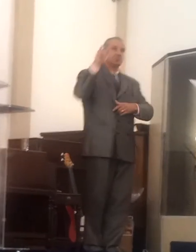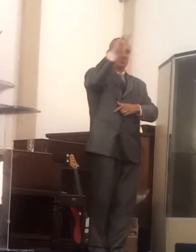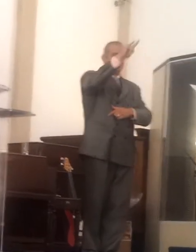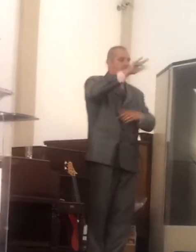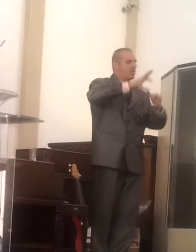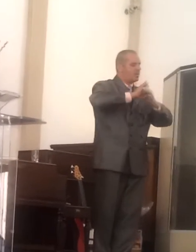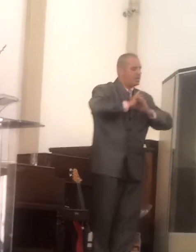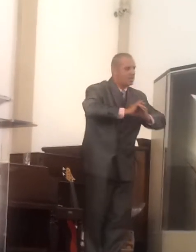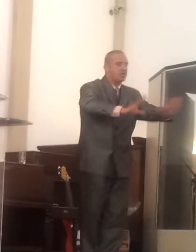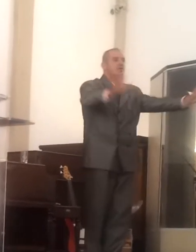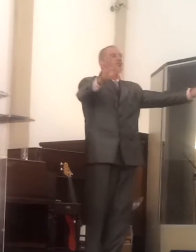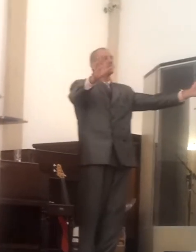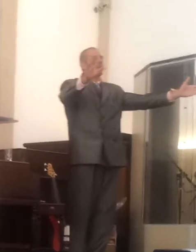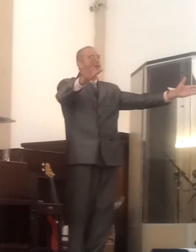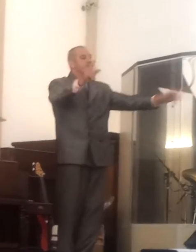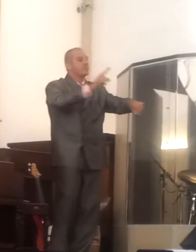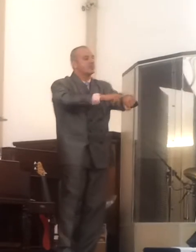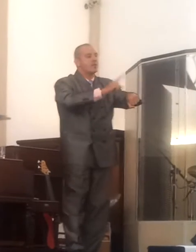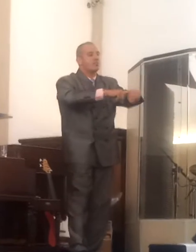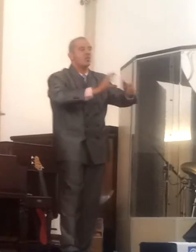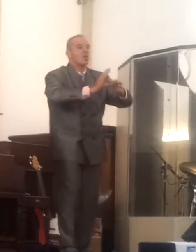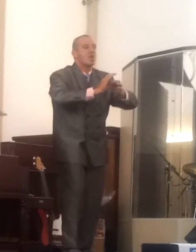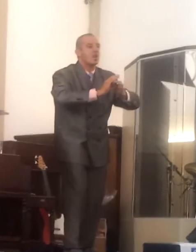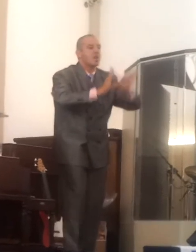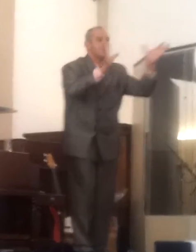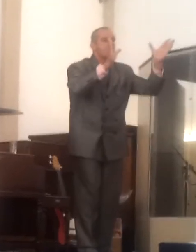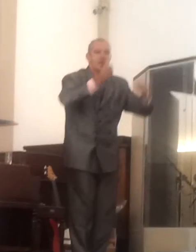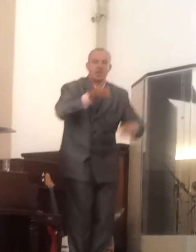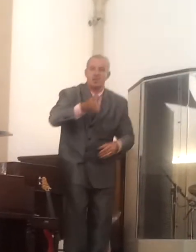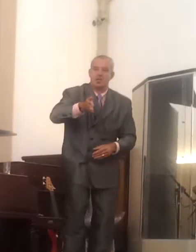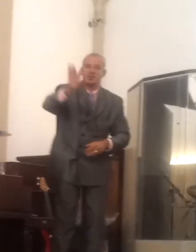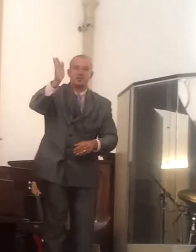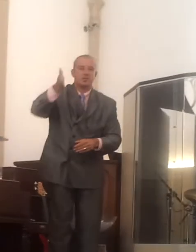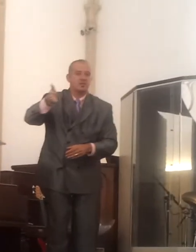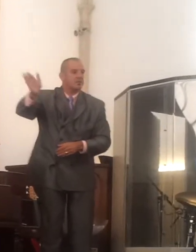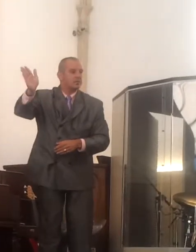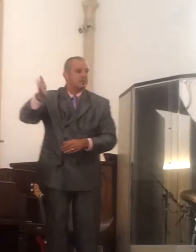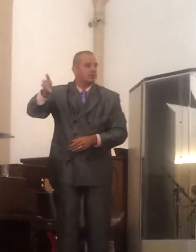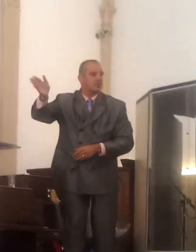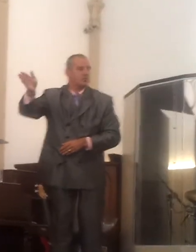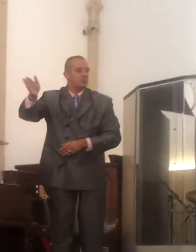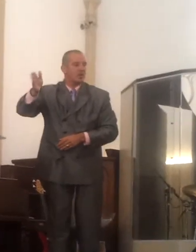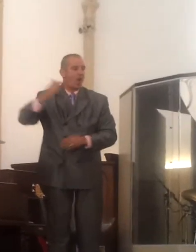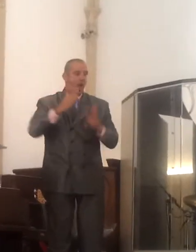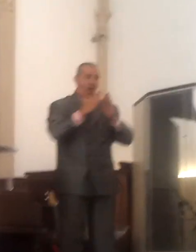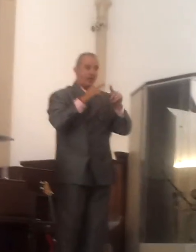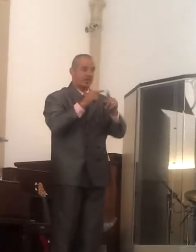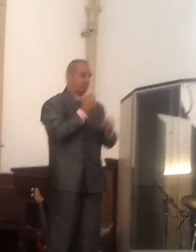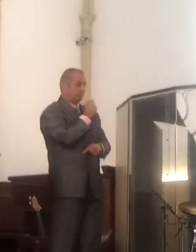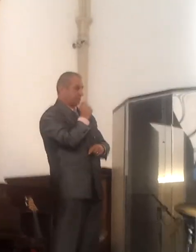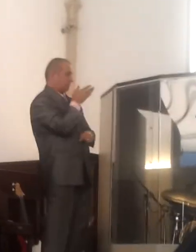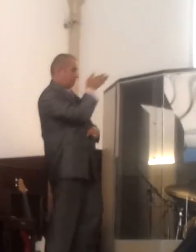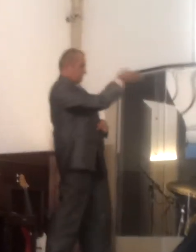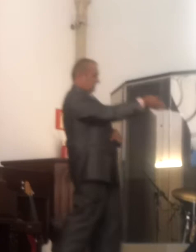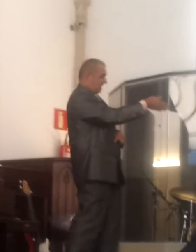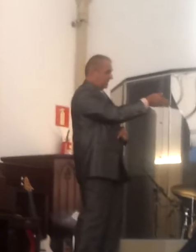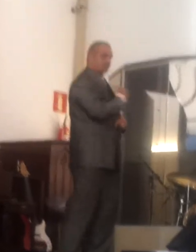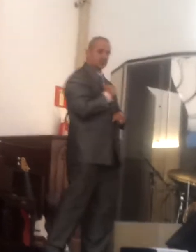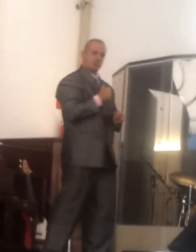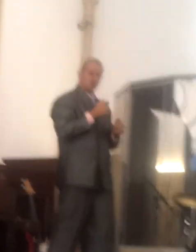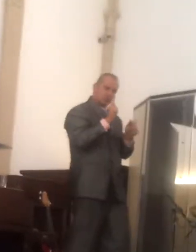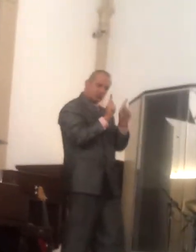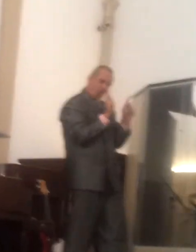com disponibilidade de tempo para ir aos locais onde a igreja não vai, onde a igreja